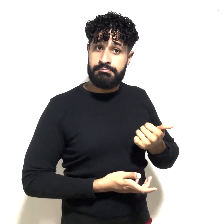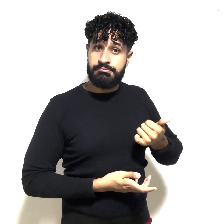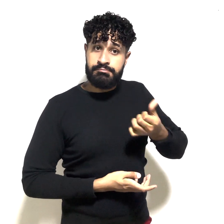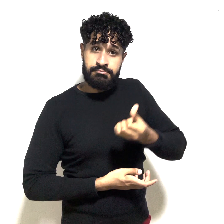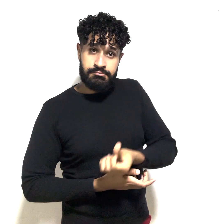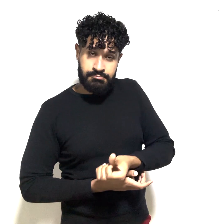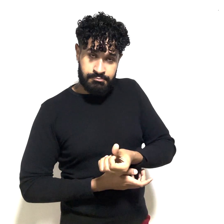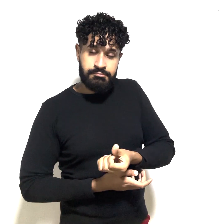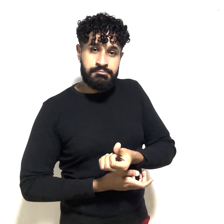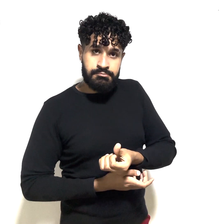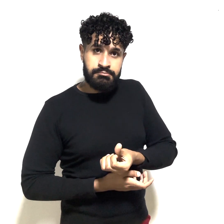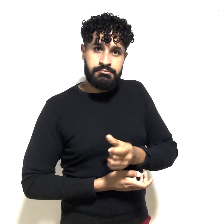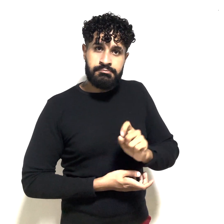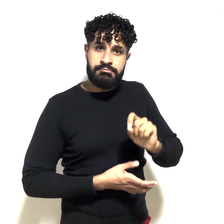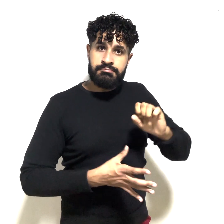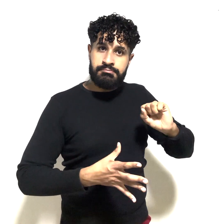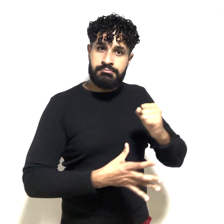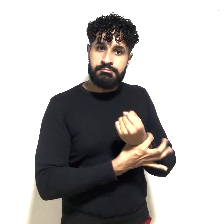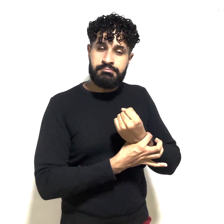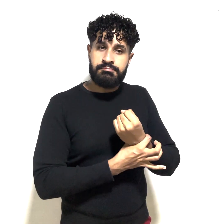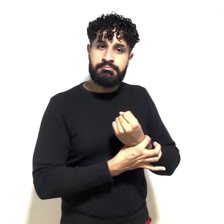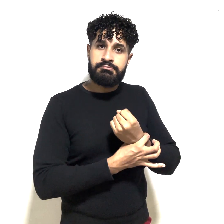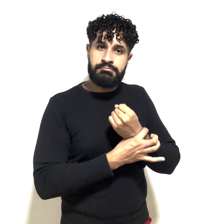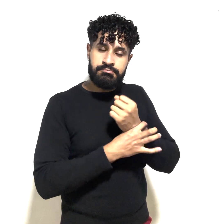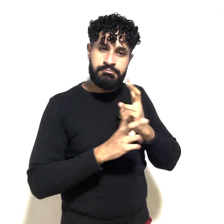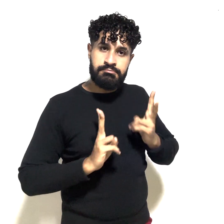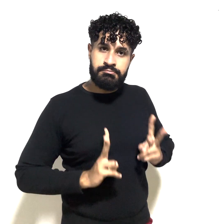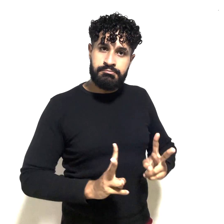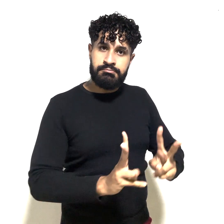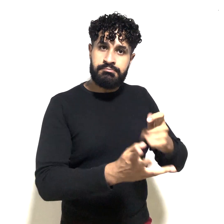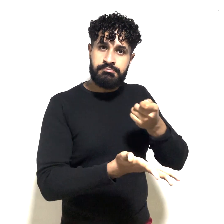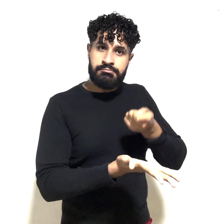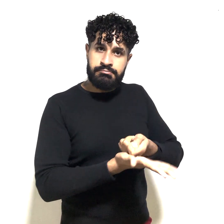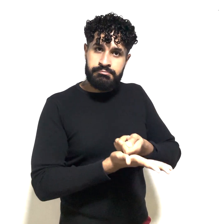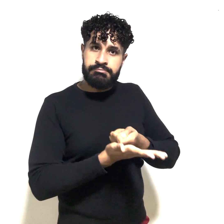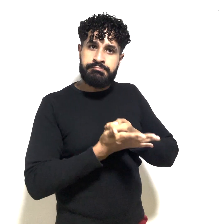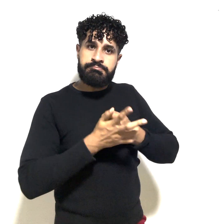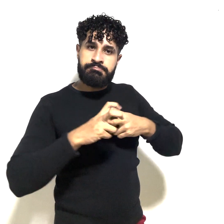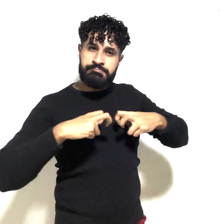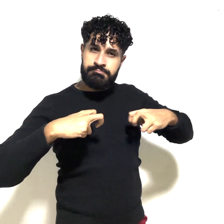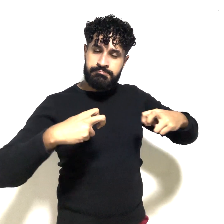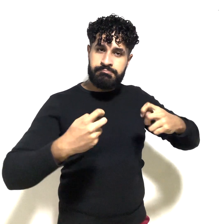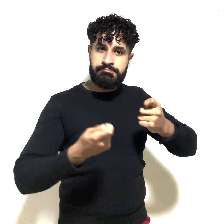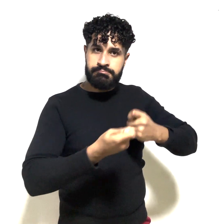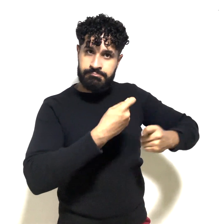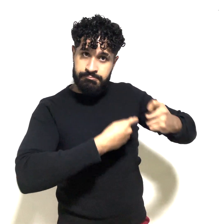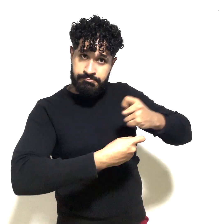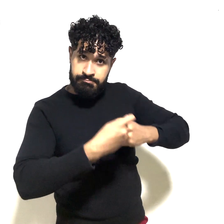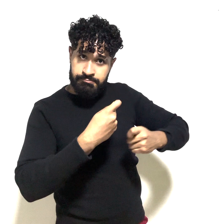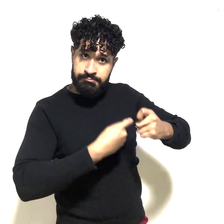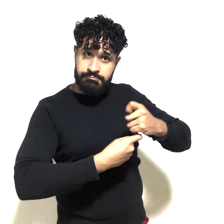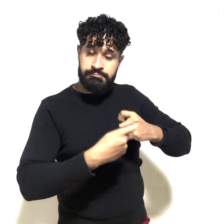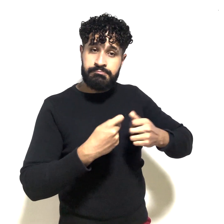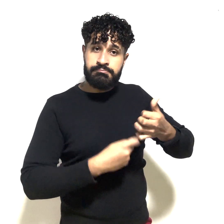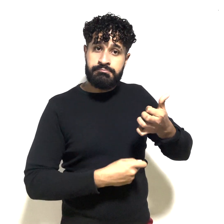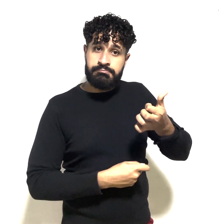item garantia de continuidade da mesa de negociação 17º